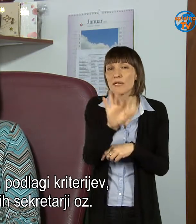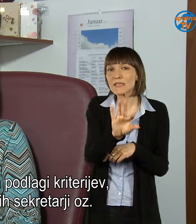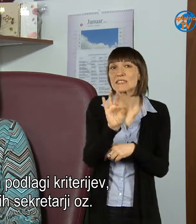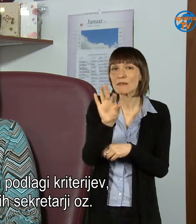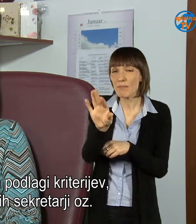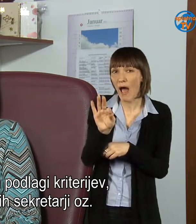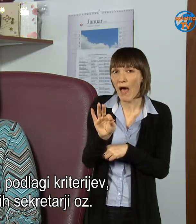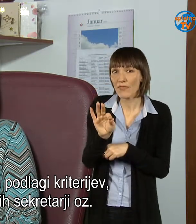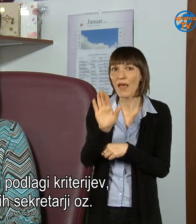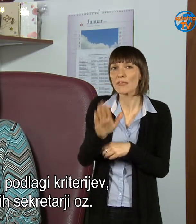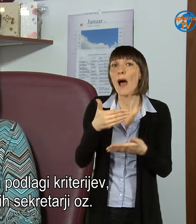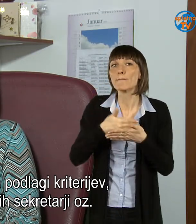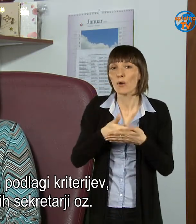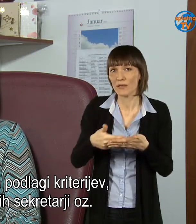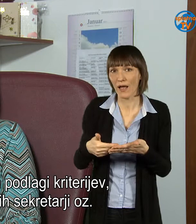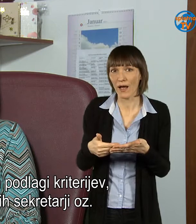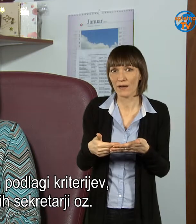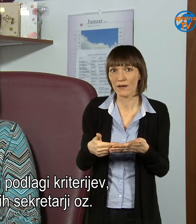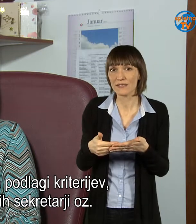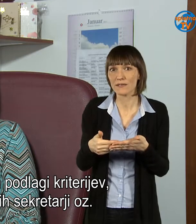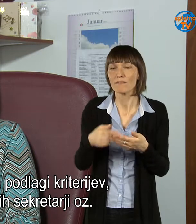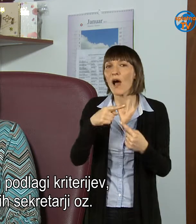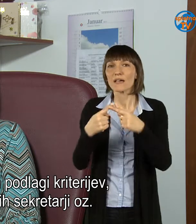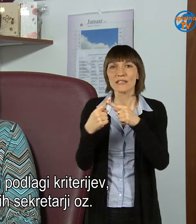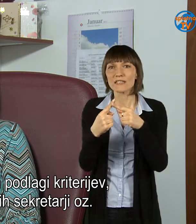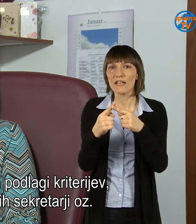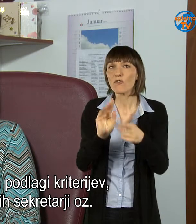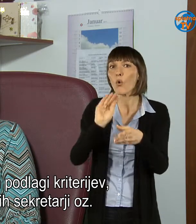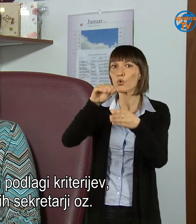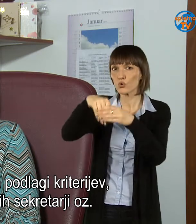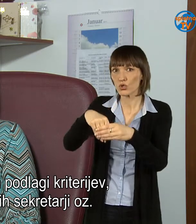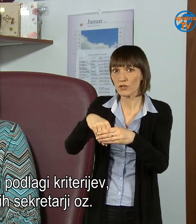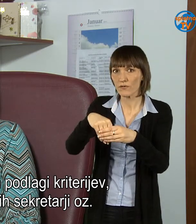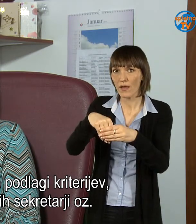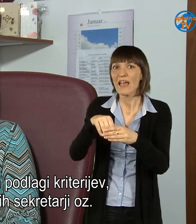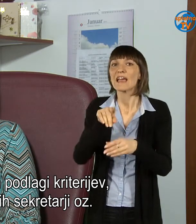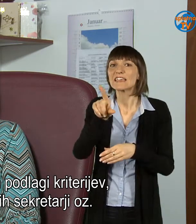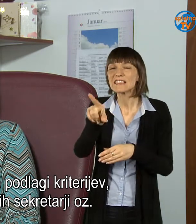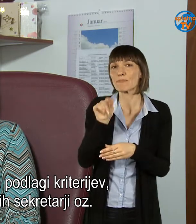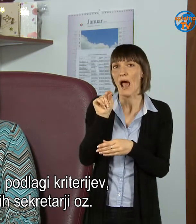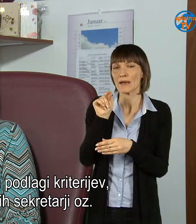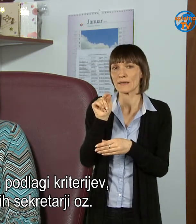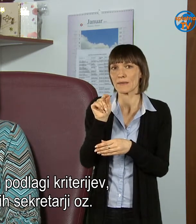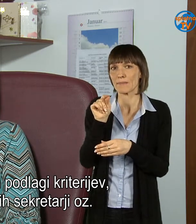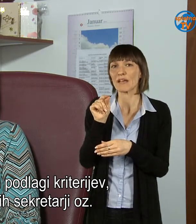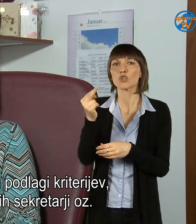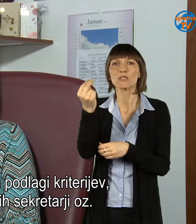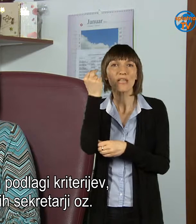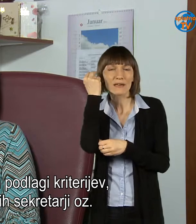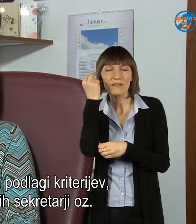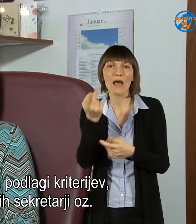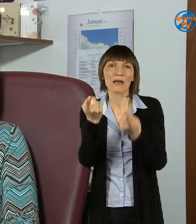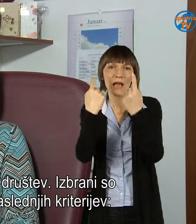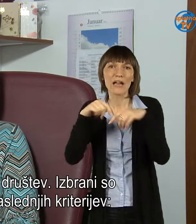izbrani na podlagi kriterijev vključitve, izbrali pa so jih